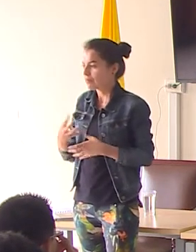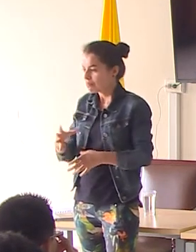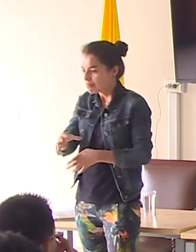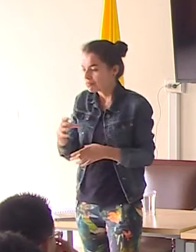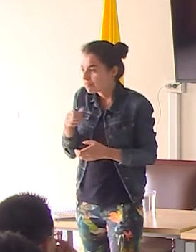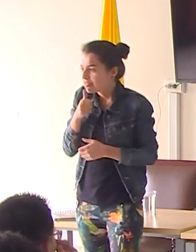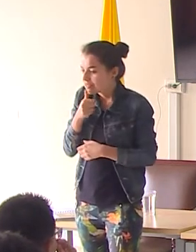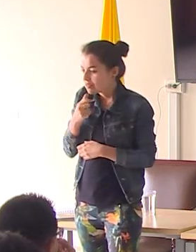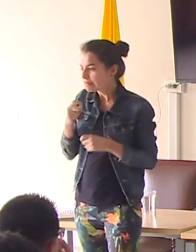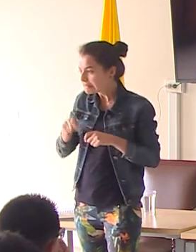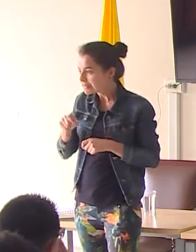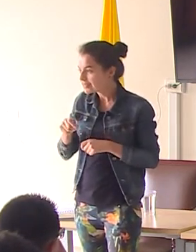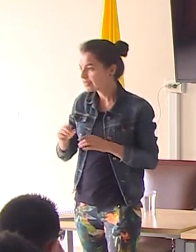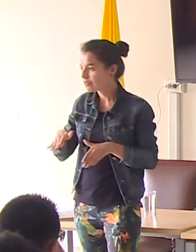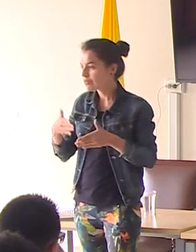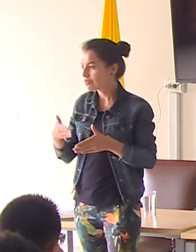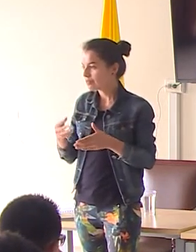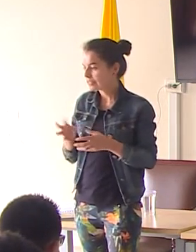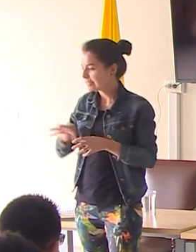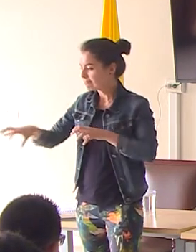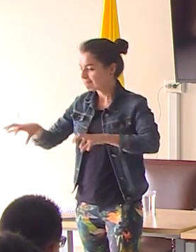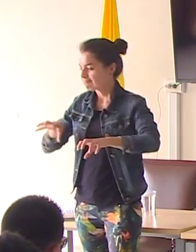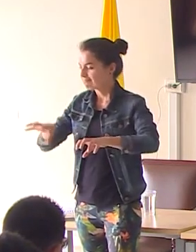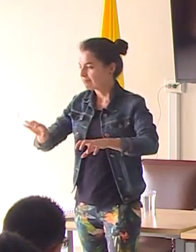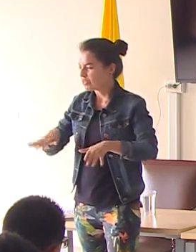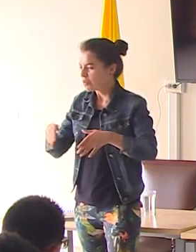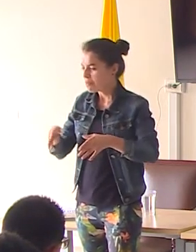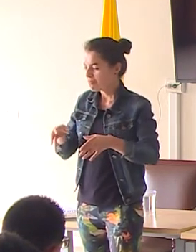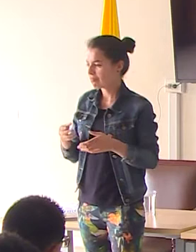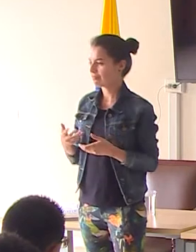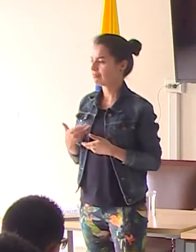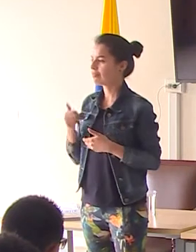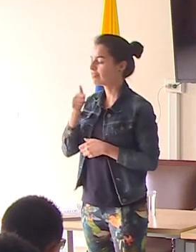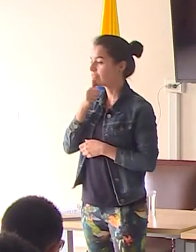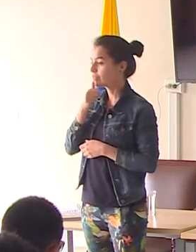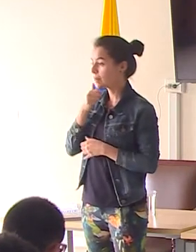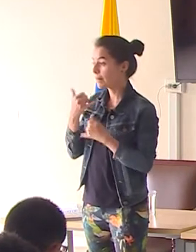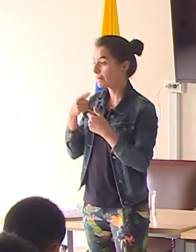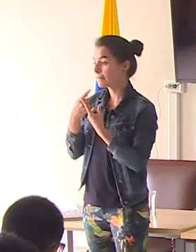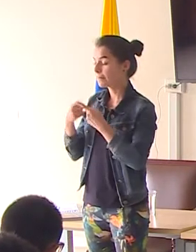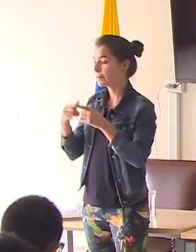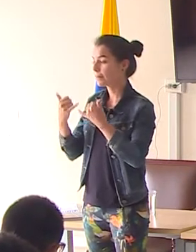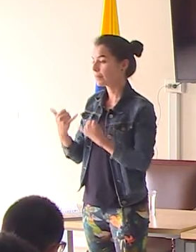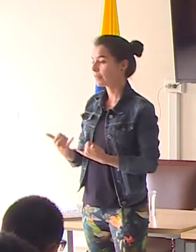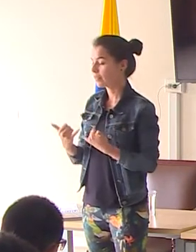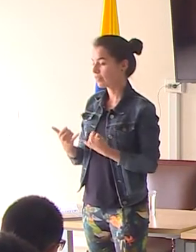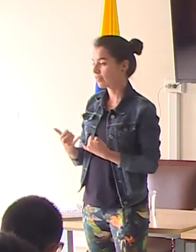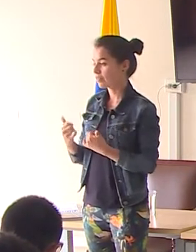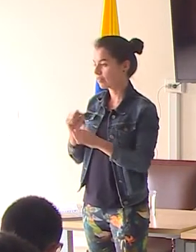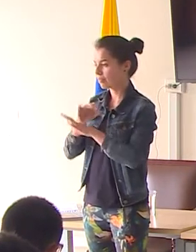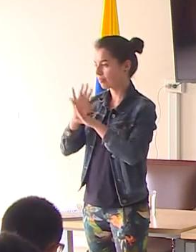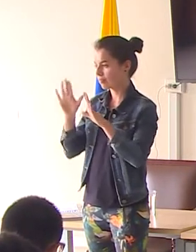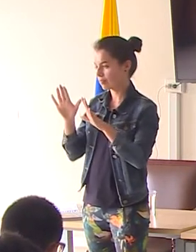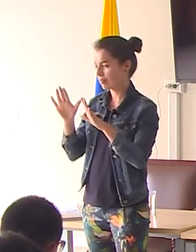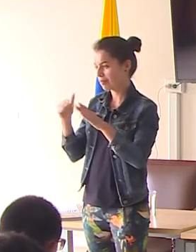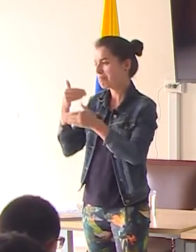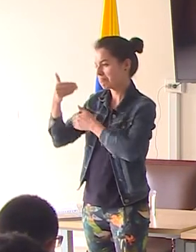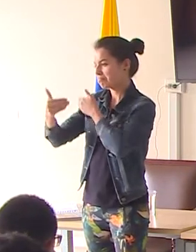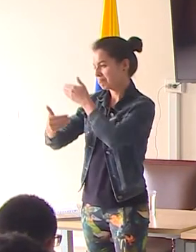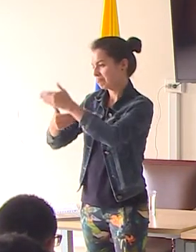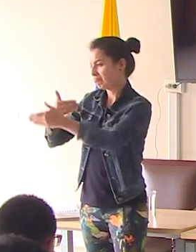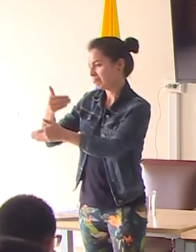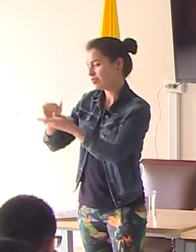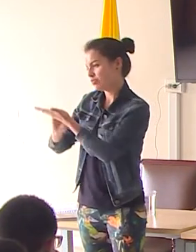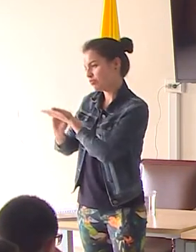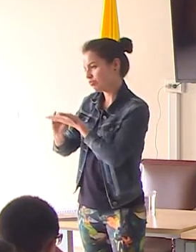de el manejo de aguas servidas pero en la actualidad si bien eso se ha venido superando un